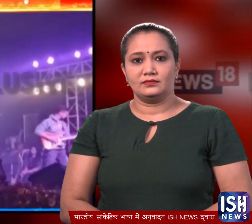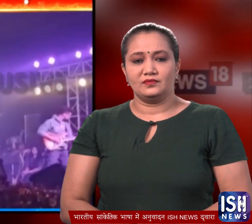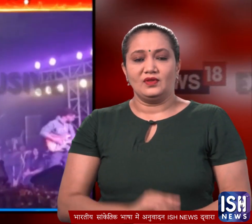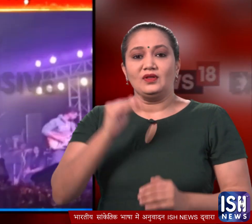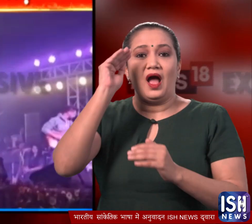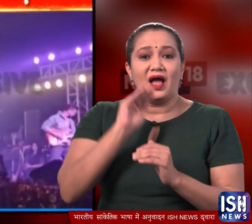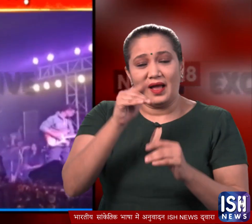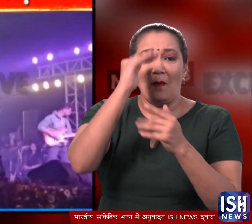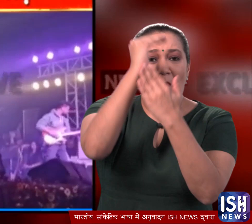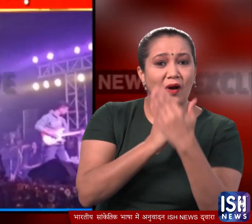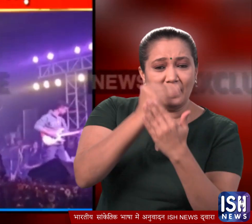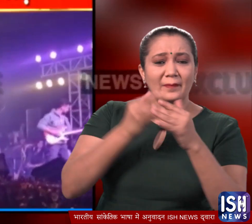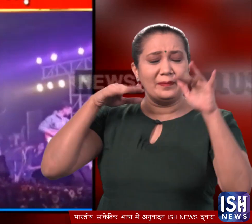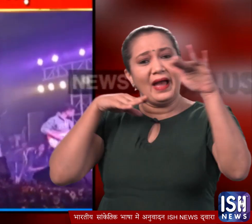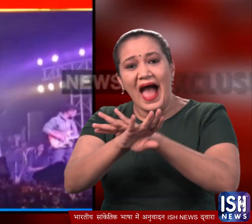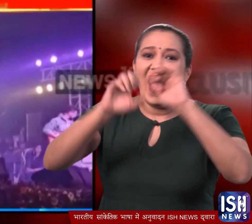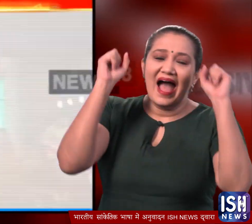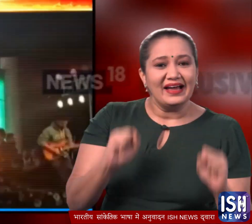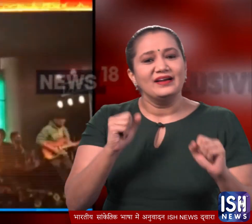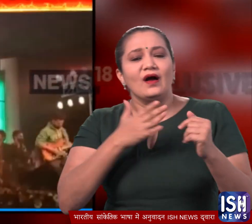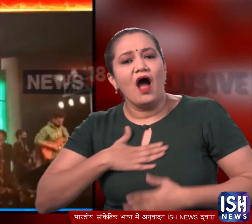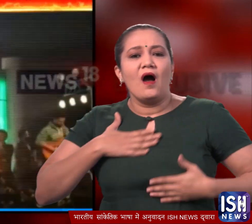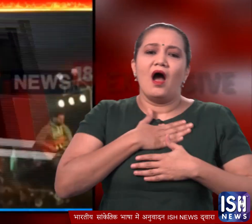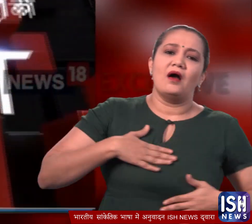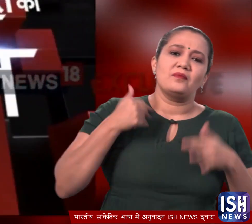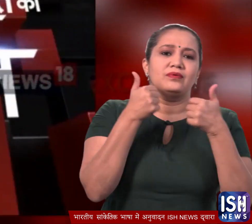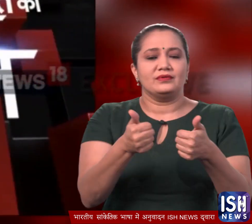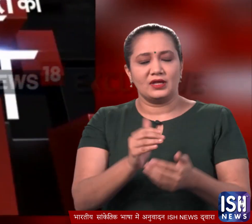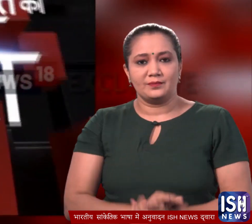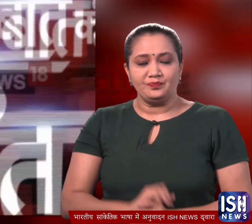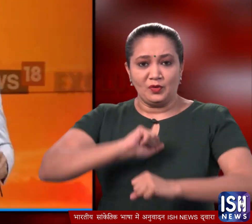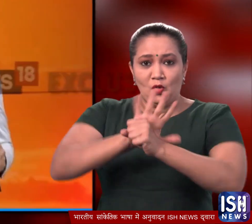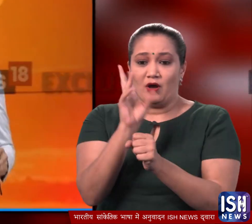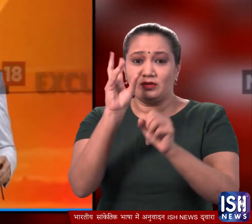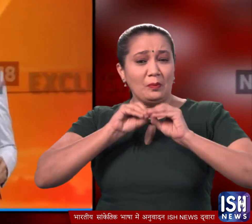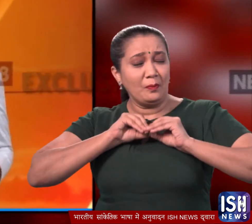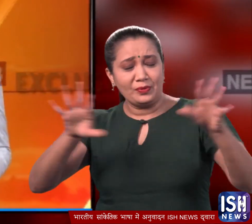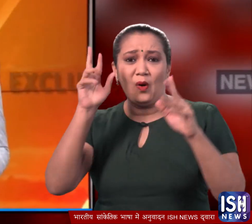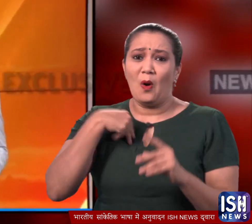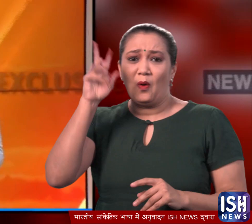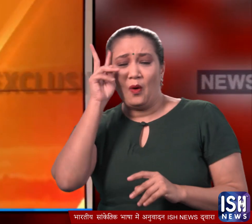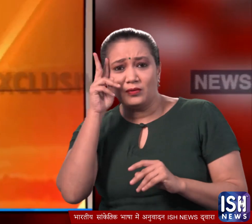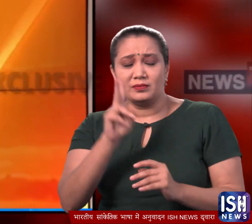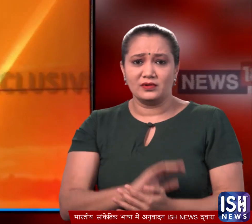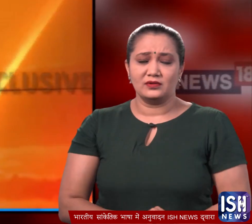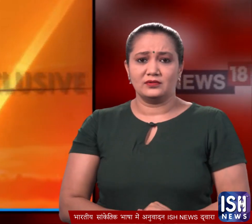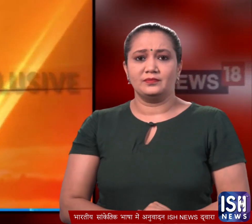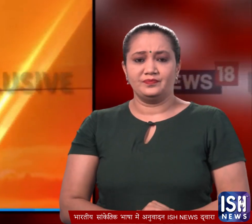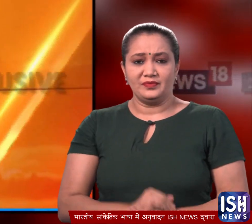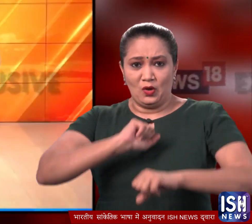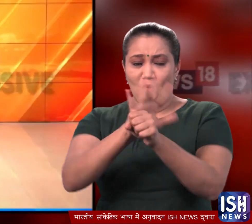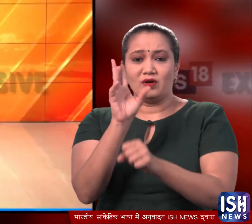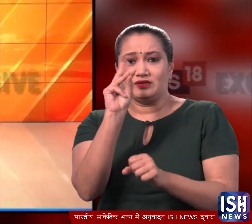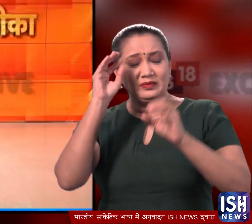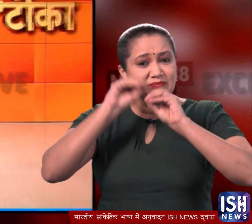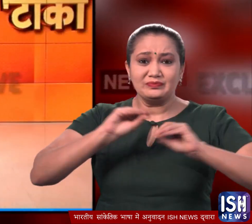जो इस पंजाबी नाइट कार्यक्रम में शामिल होने में कामयाब रहे वो इसका लुत्फ उठाते दिखे। कोरोना की तीसरी लहर की आशंका के बीच नए साल पर देश भर